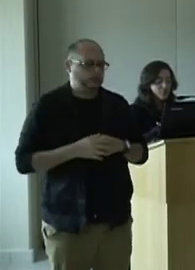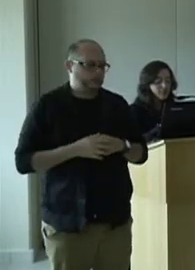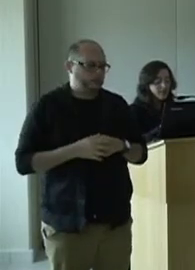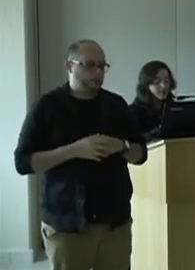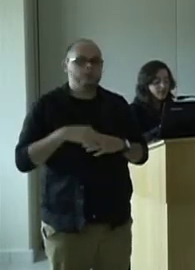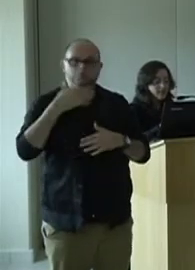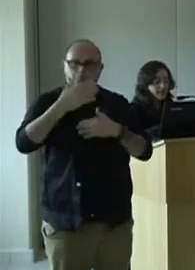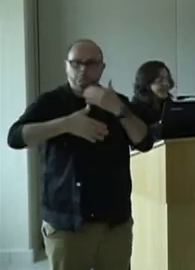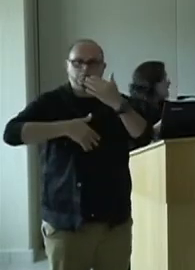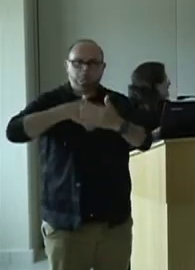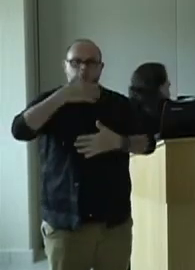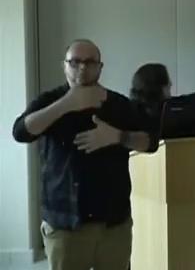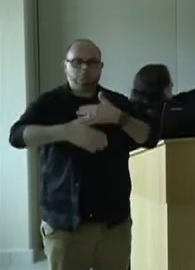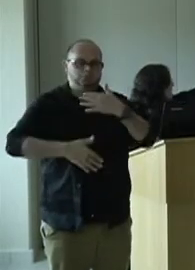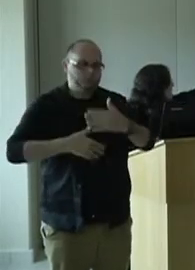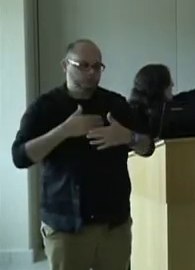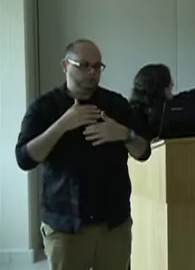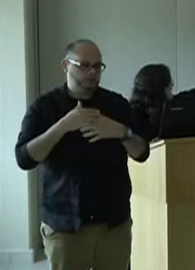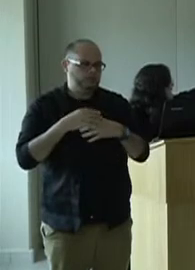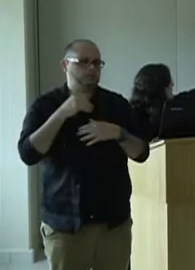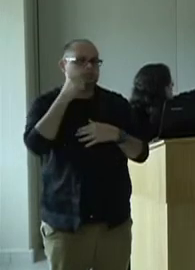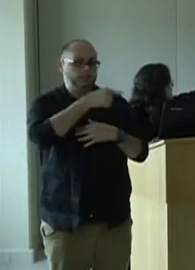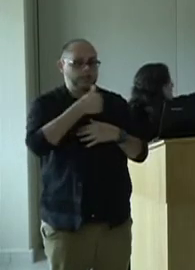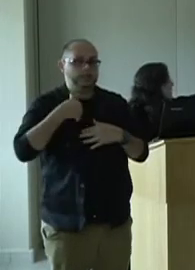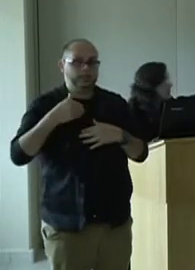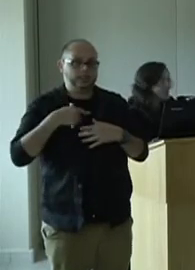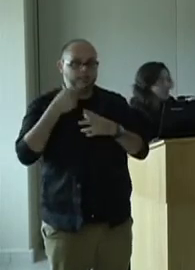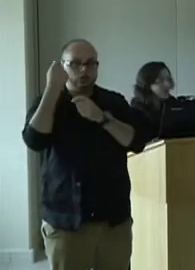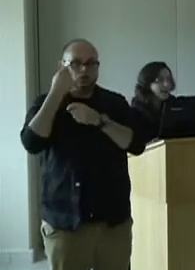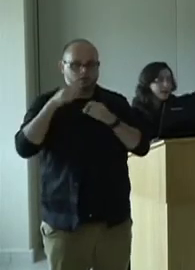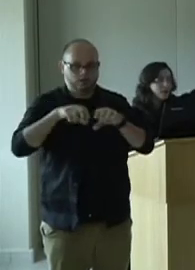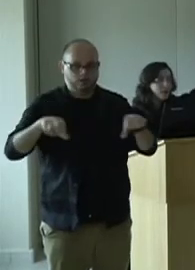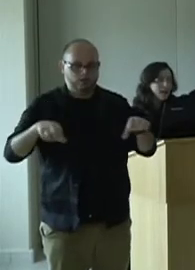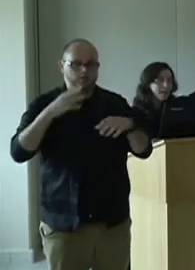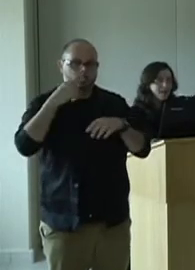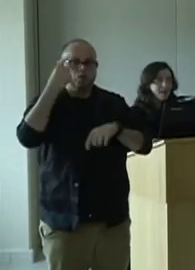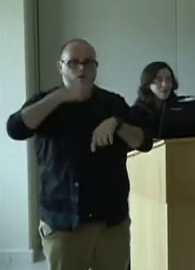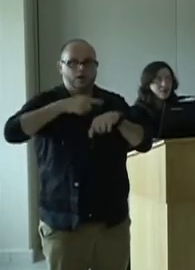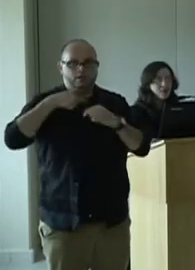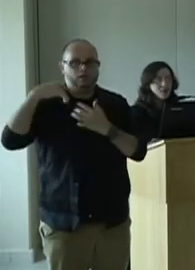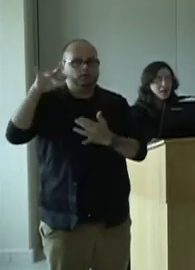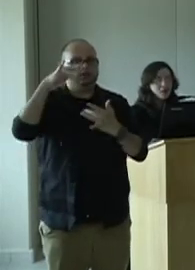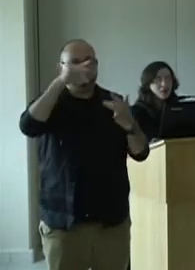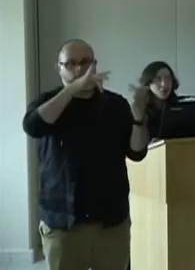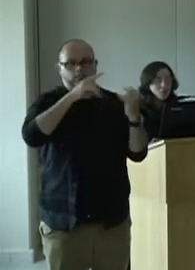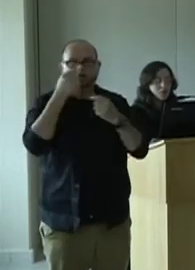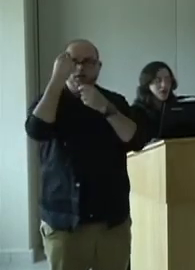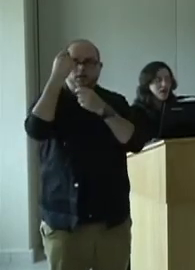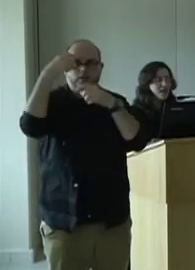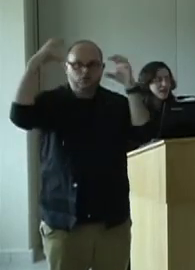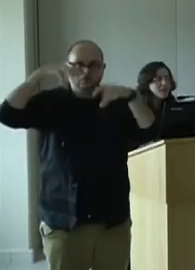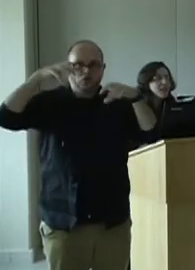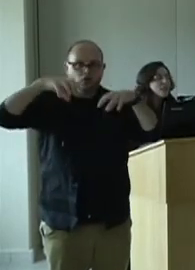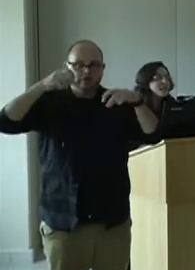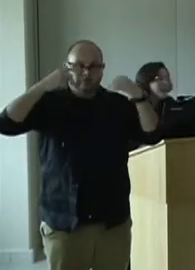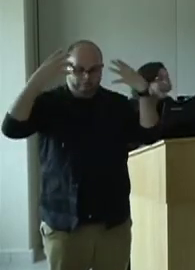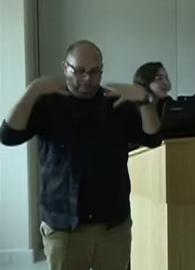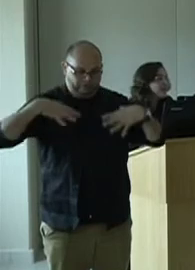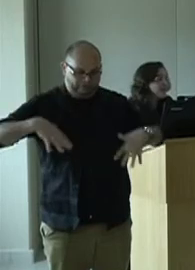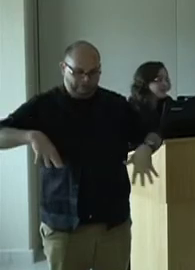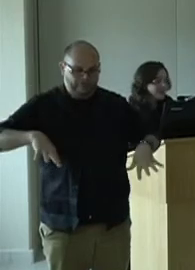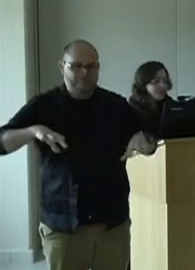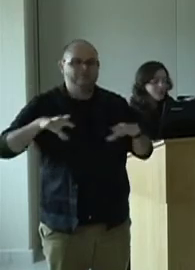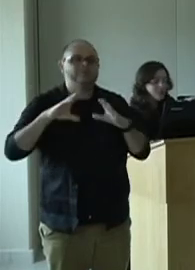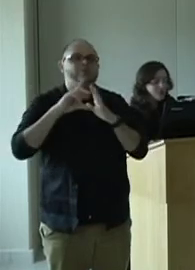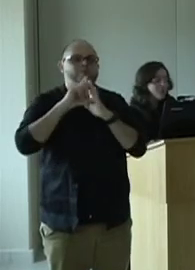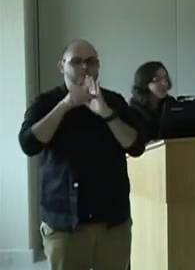adaptó, ella tiene una sombrilla ahí porque en una ocasión, jangueando en la calle, le agarró la lluvia y pues llegó toda mojada. Después se le